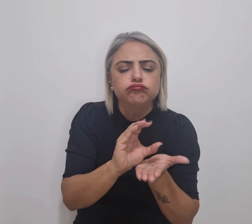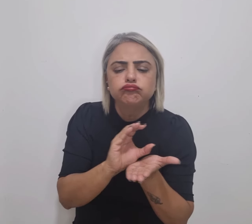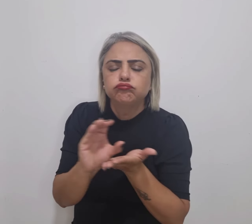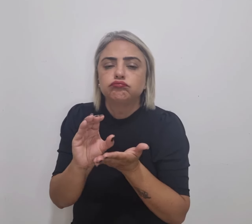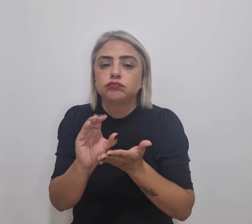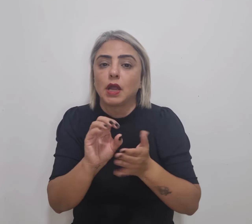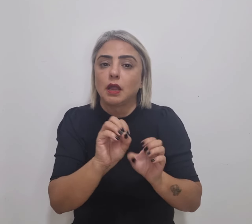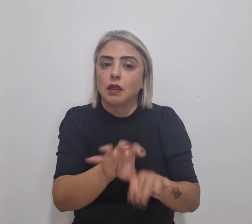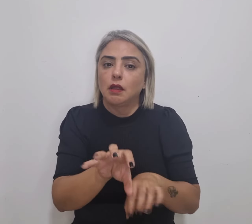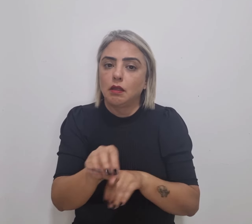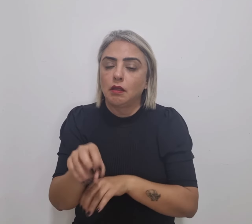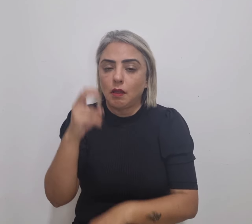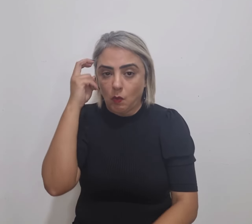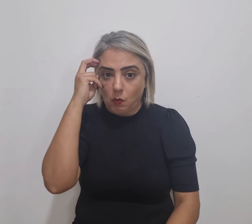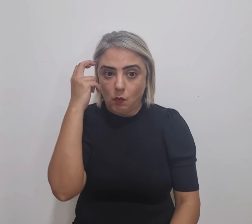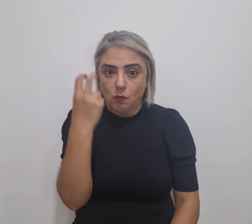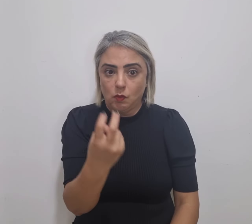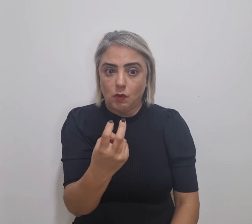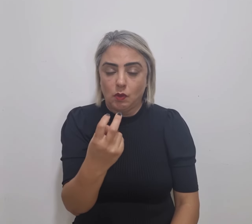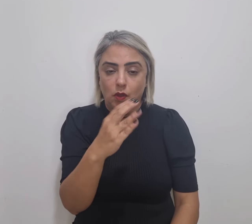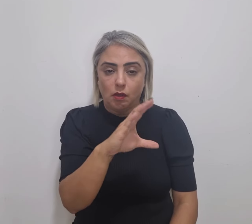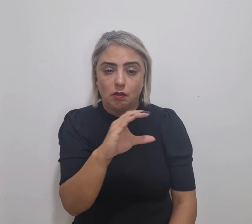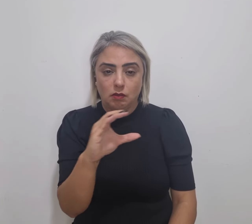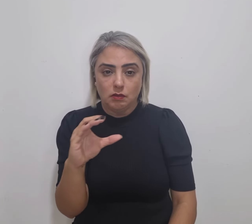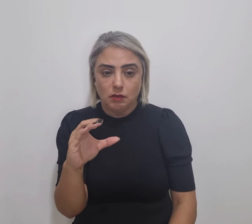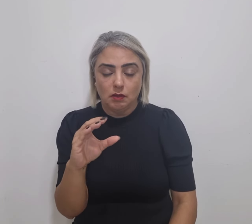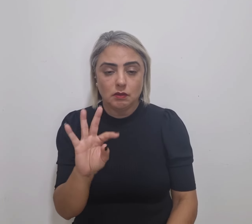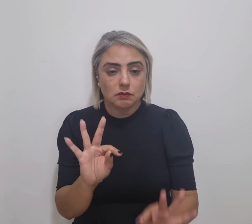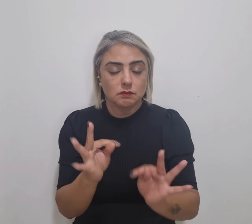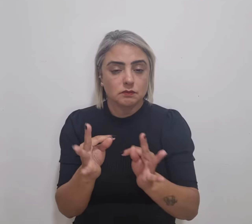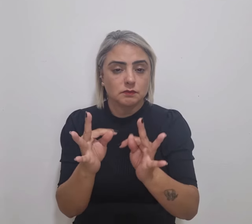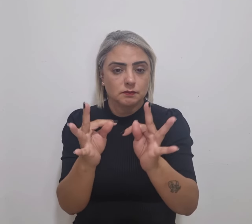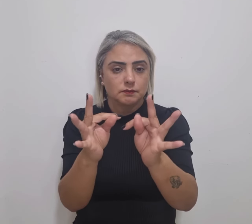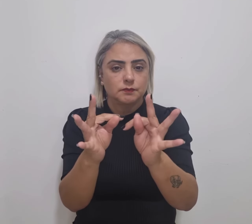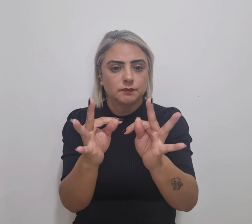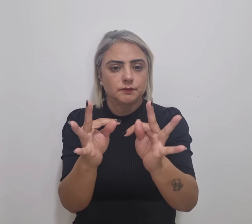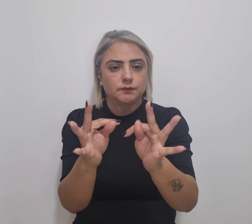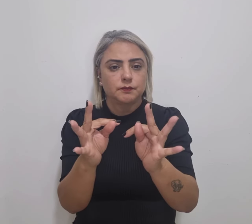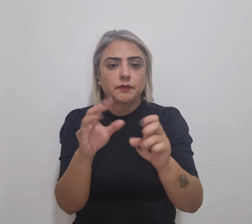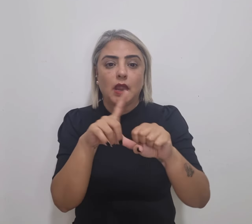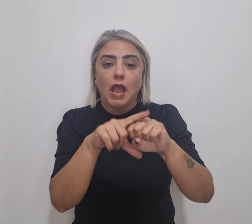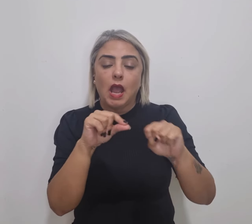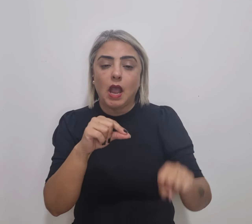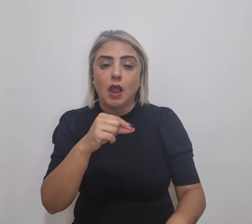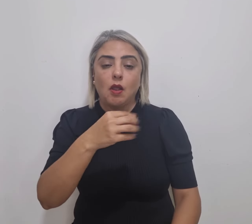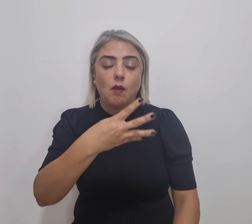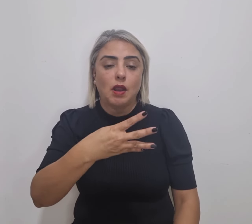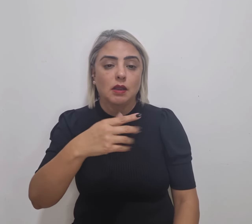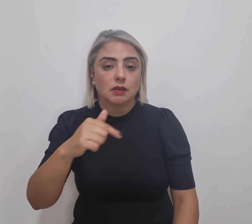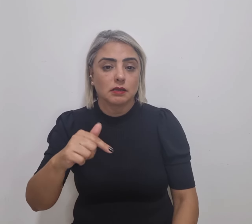educação, cultura e ciência e tecnologia. Artigo 47 da Lei